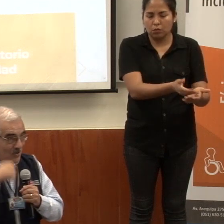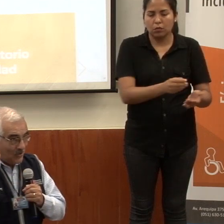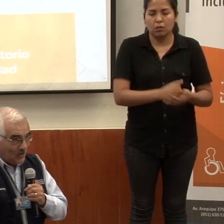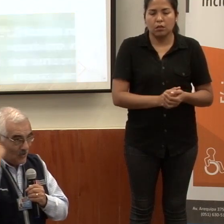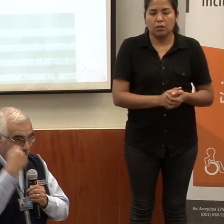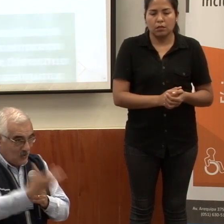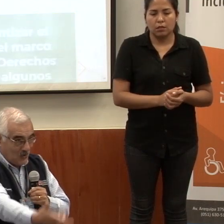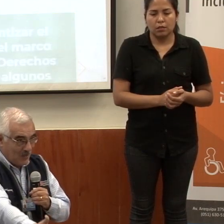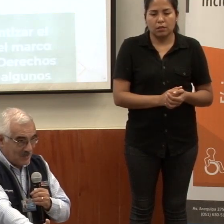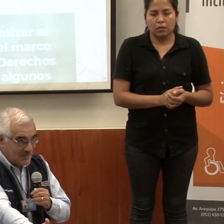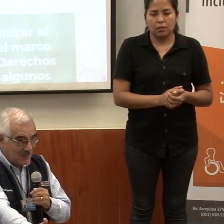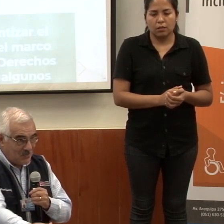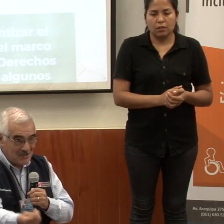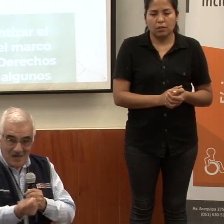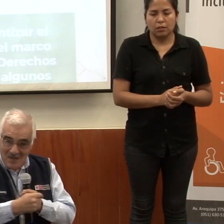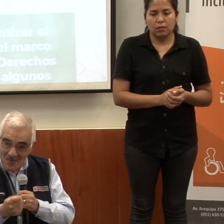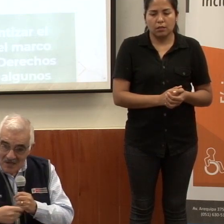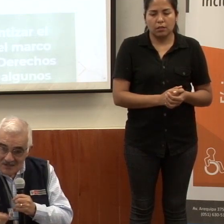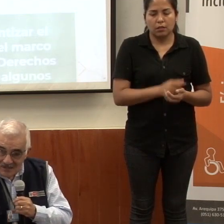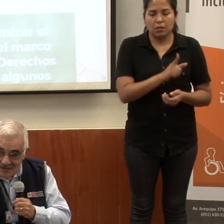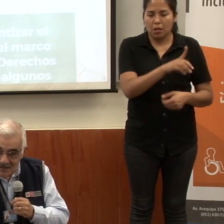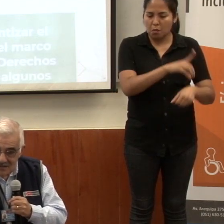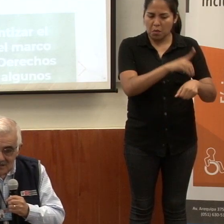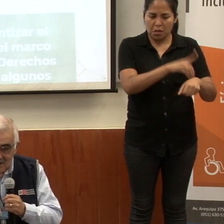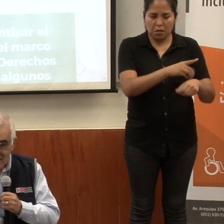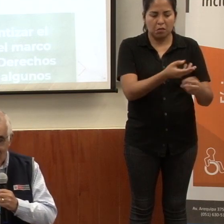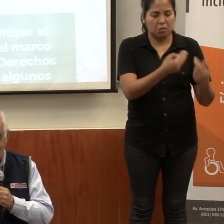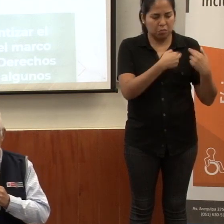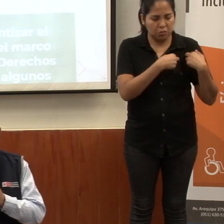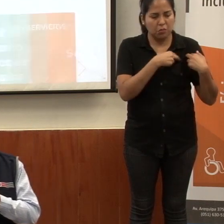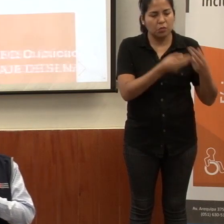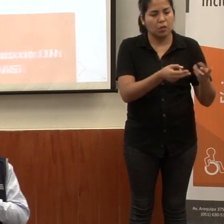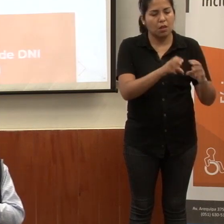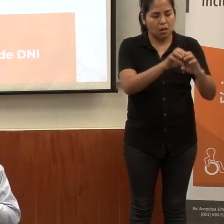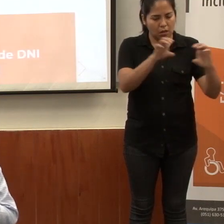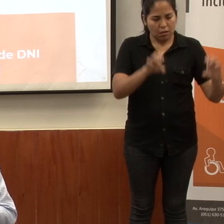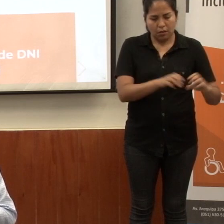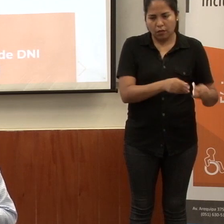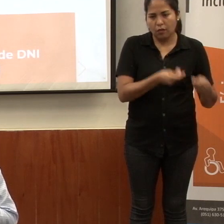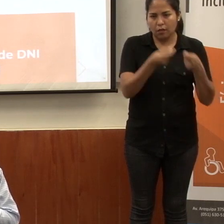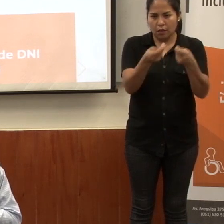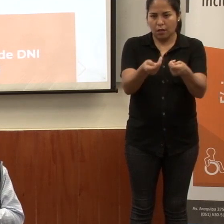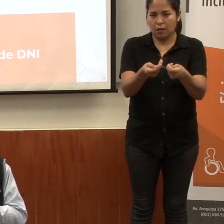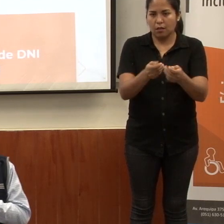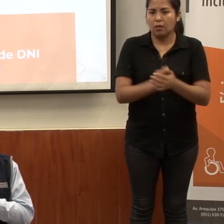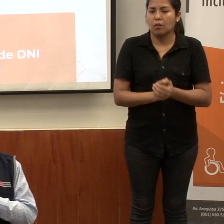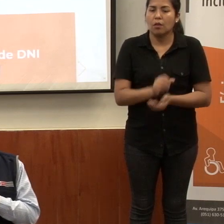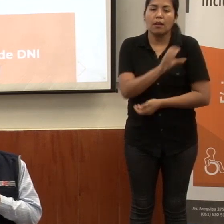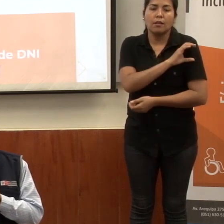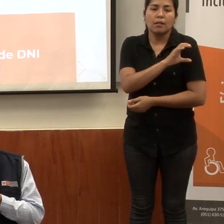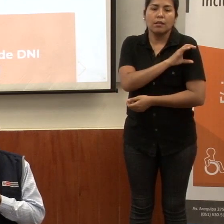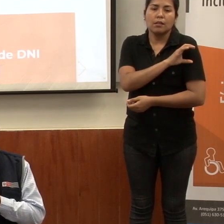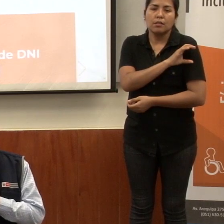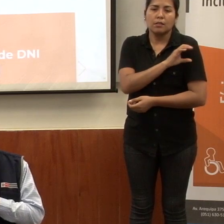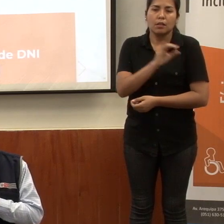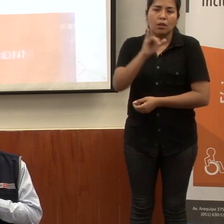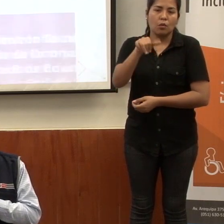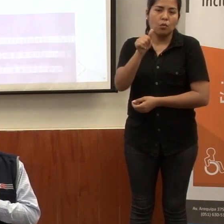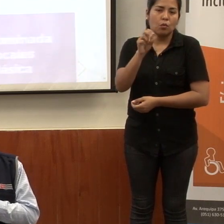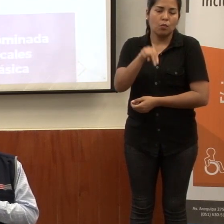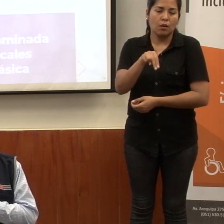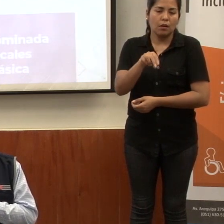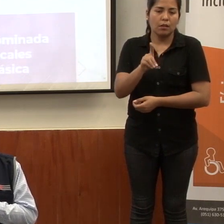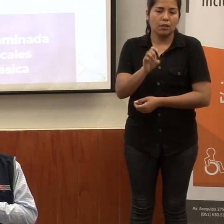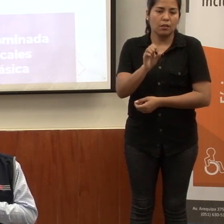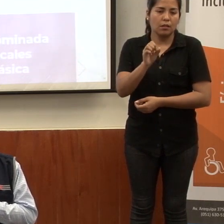médico, lo capacitamos y él mismo es. A la clínica San Juan de Dios, ¿cuántas veces